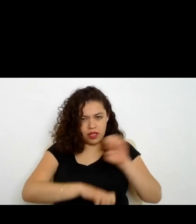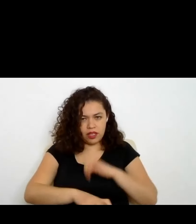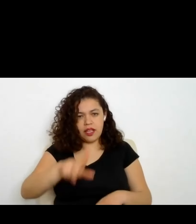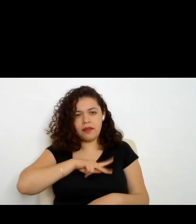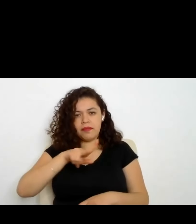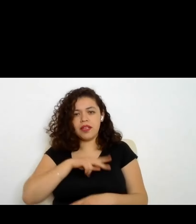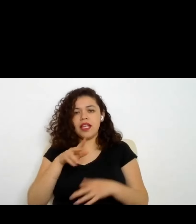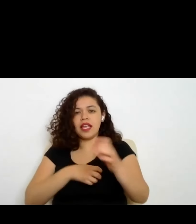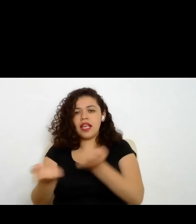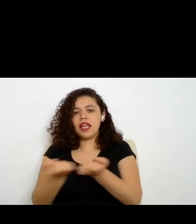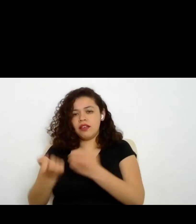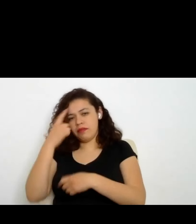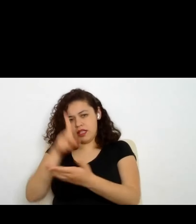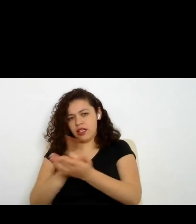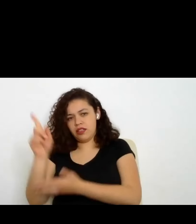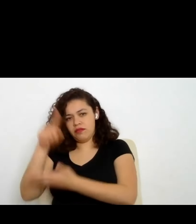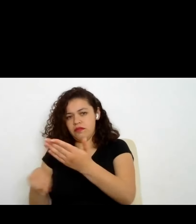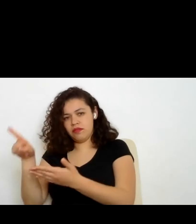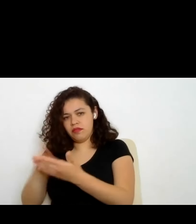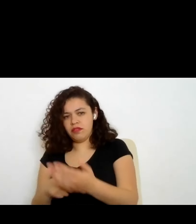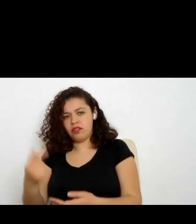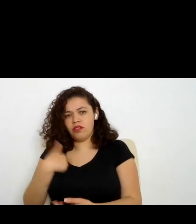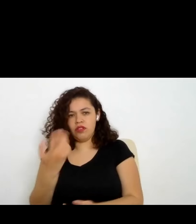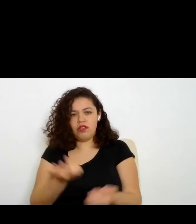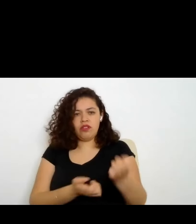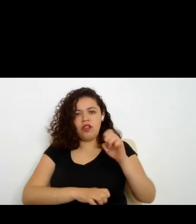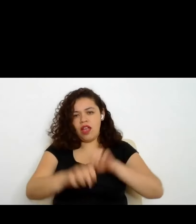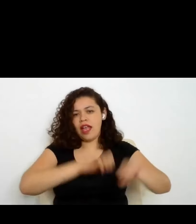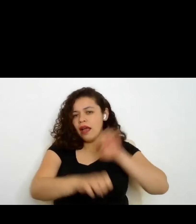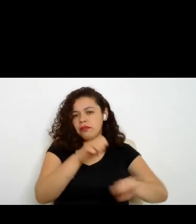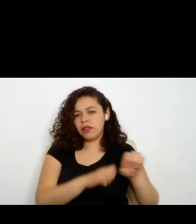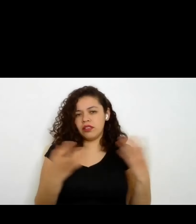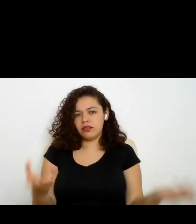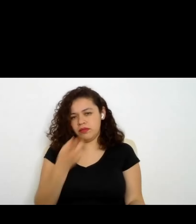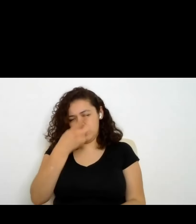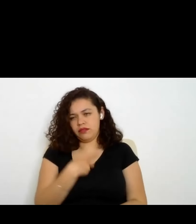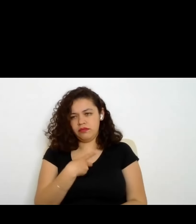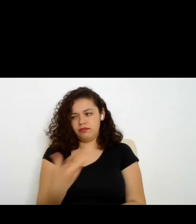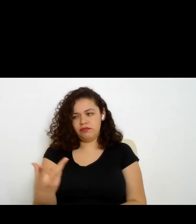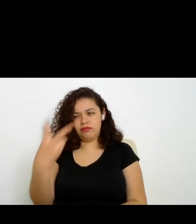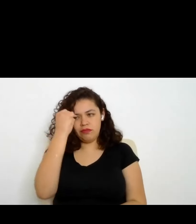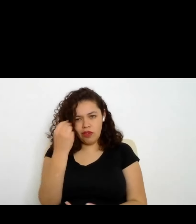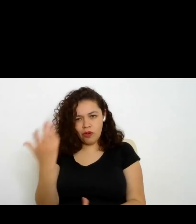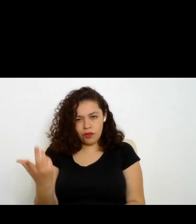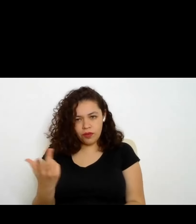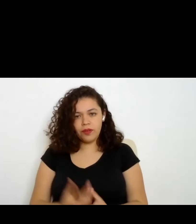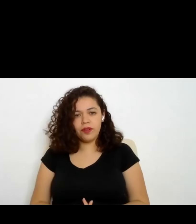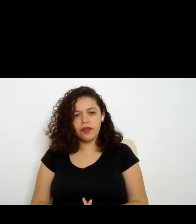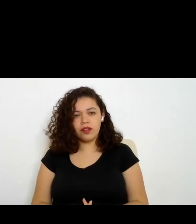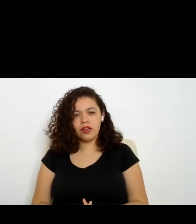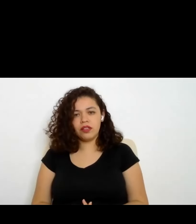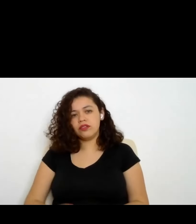de cancelación, mientras yo soy empleado, pues evidentemente me van a contestar que eso no puede ser, porque mientras